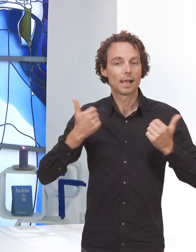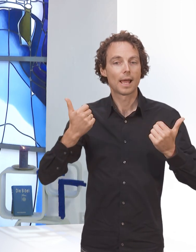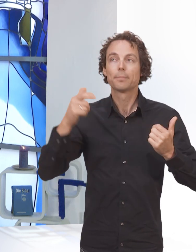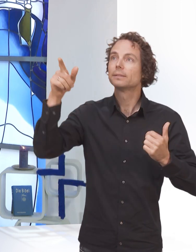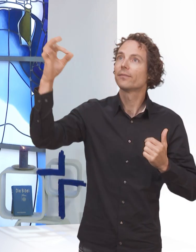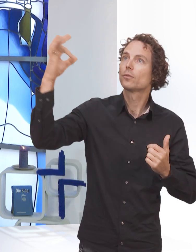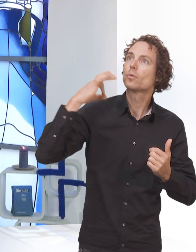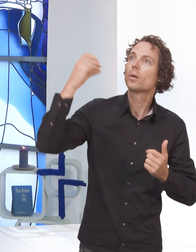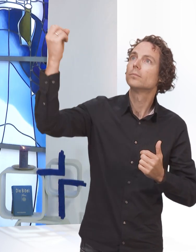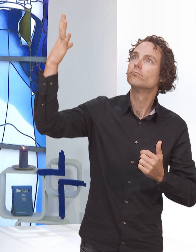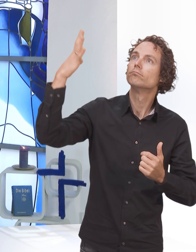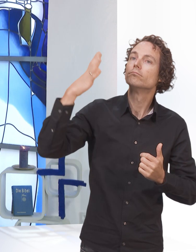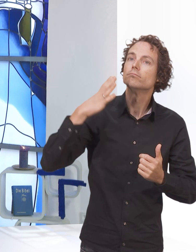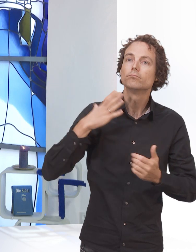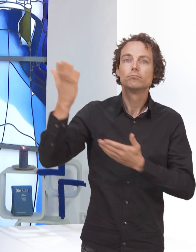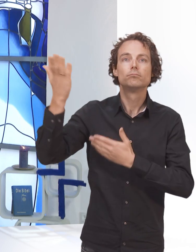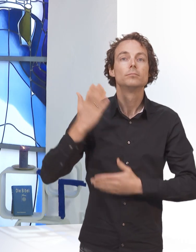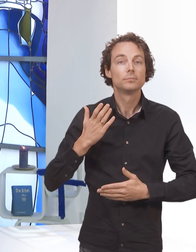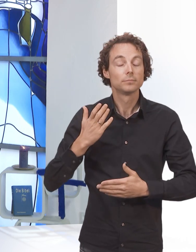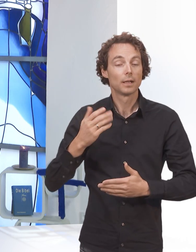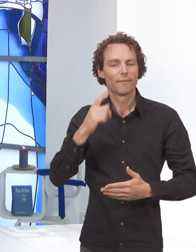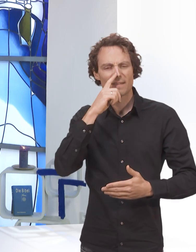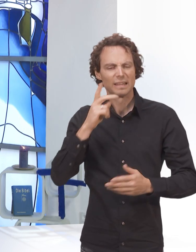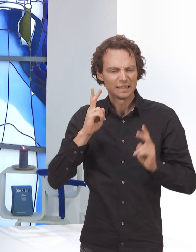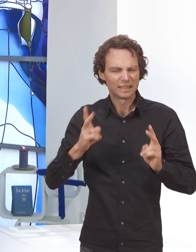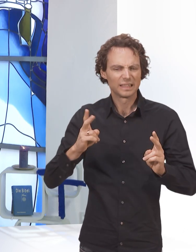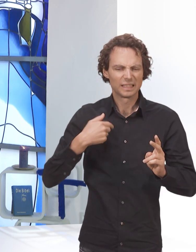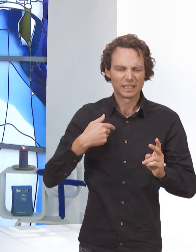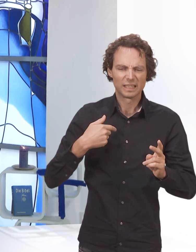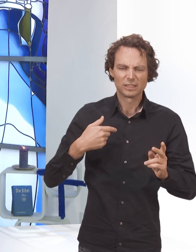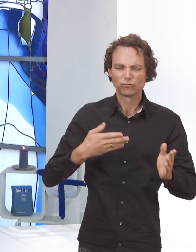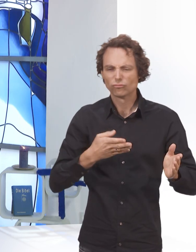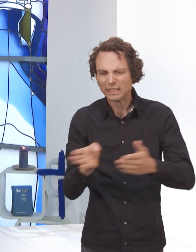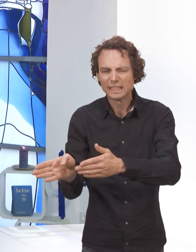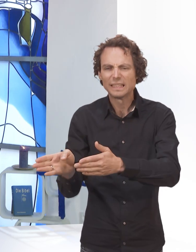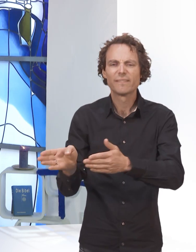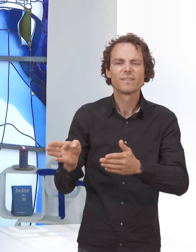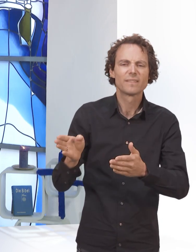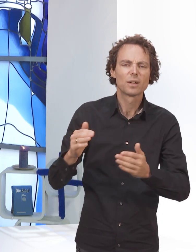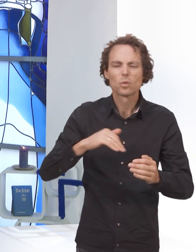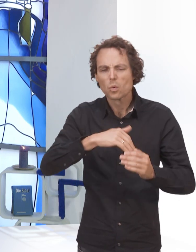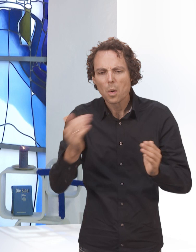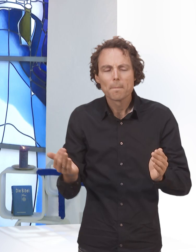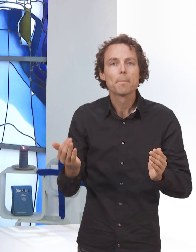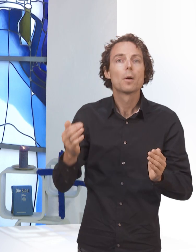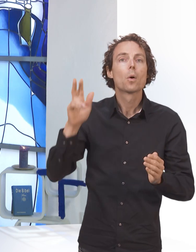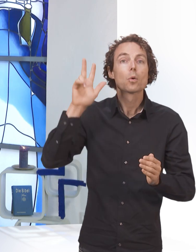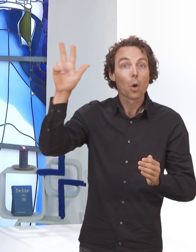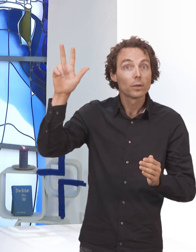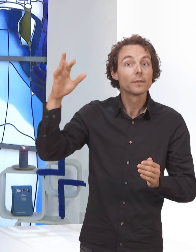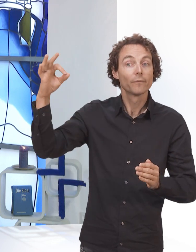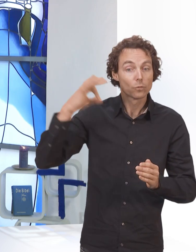erscheint. Und dann dürfen wir auch wissen, wenn es wirklich mal krumm und schief wird, dann schreibt Gott sogar auf